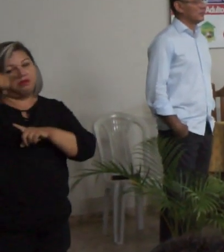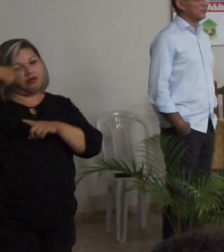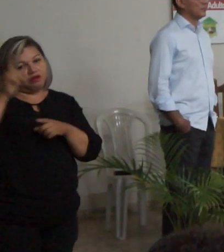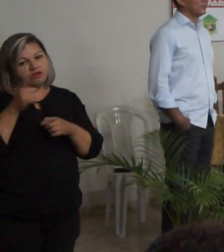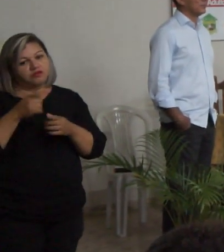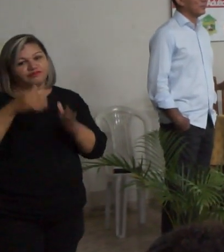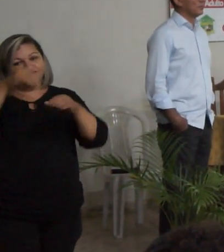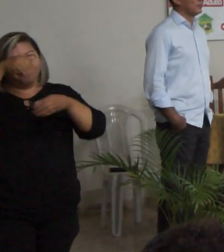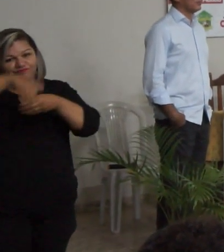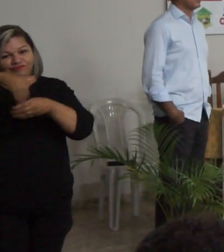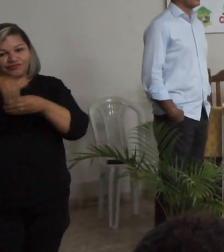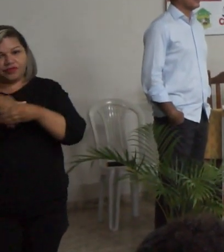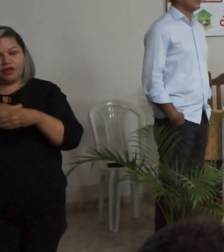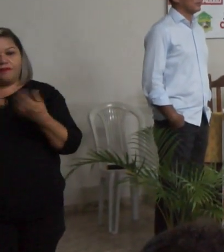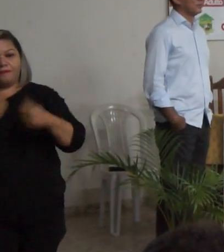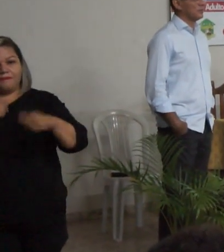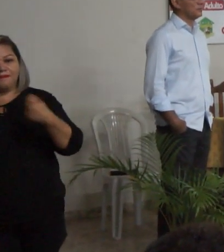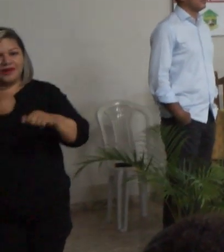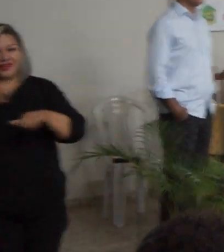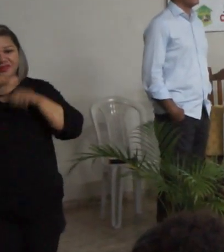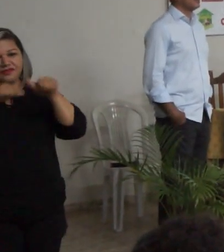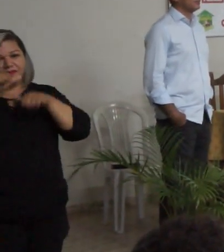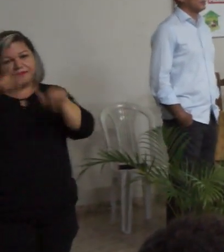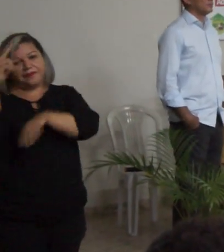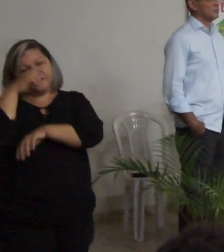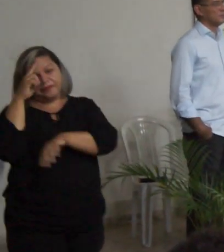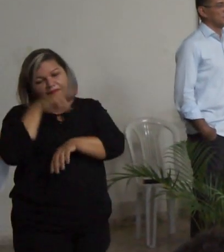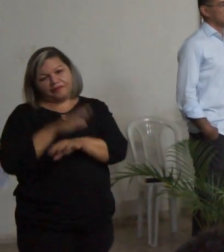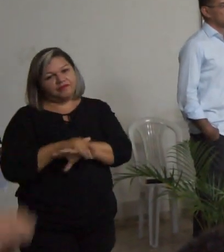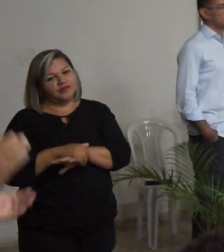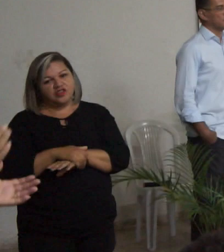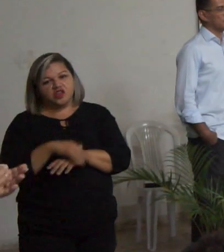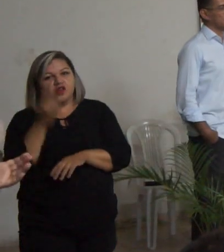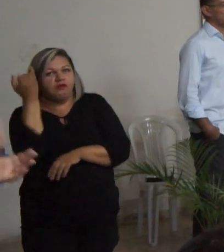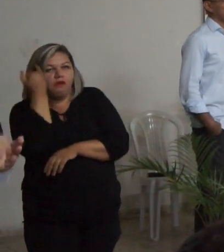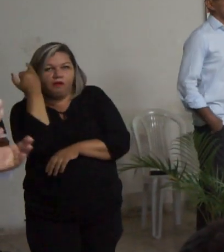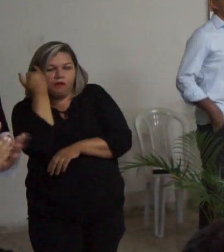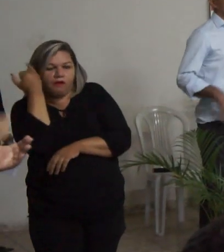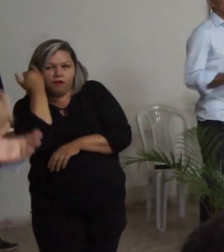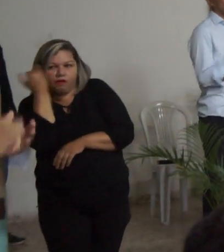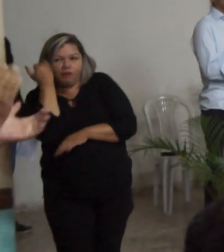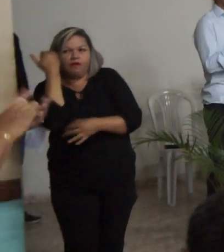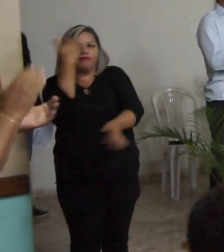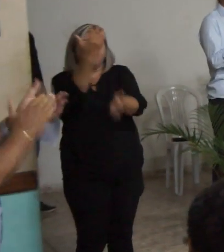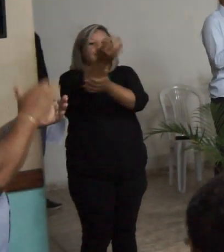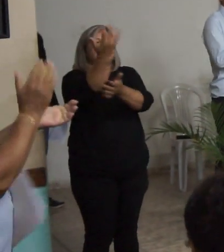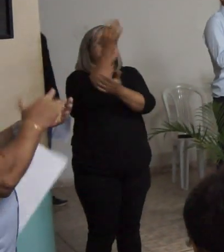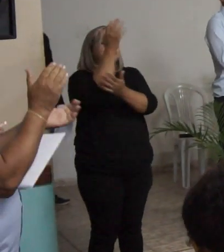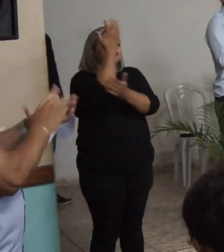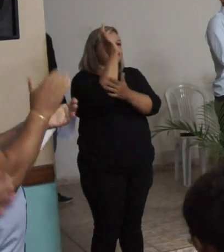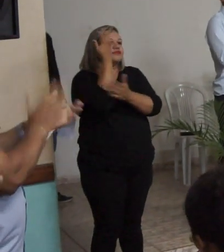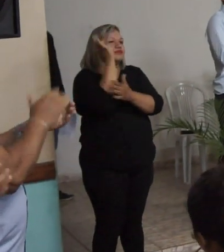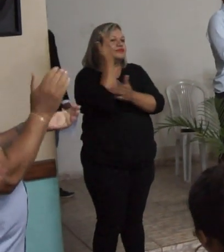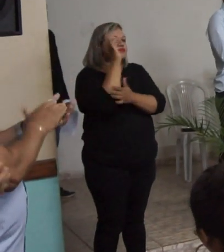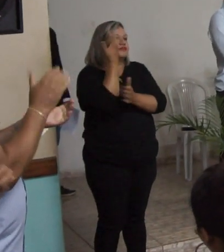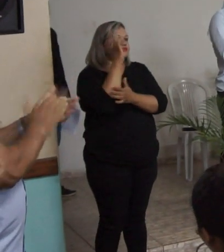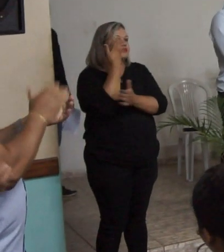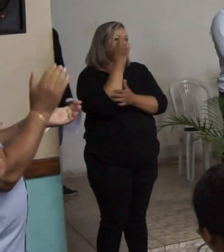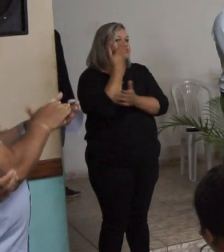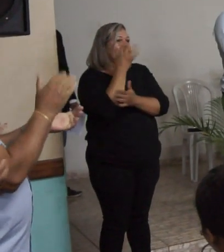precisa buscar recursos, precisa mudar essa história, e eu não tenho preguiça para isso. Então, eu